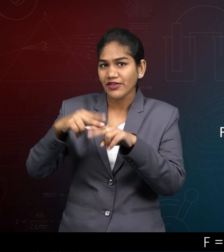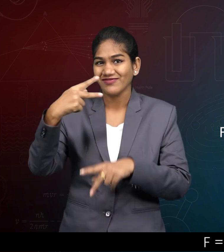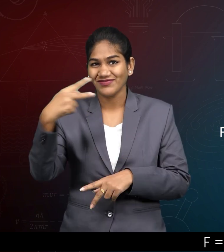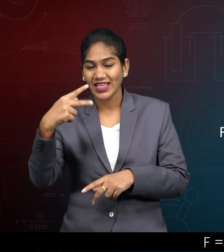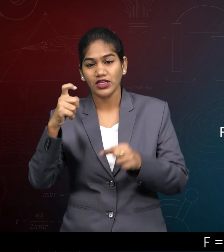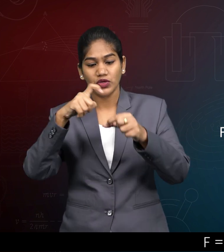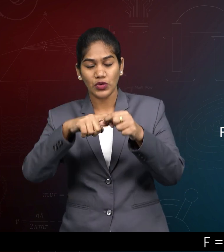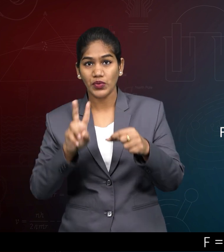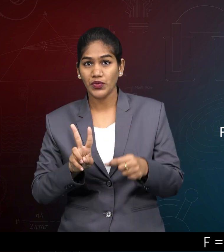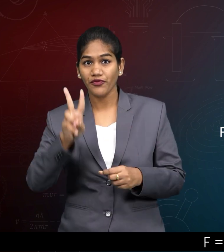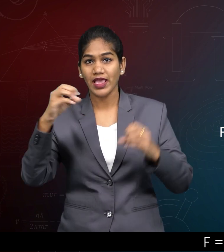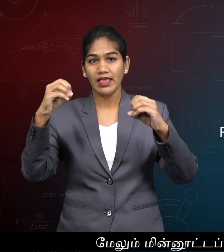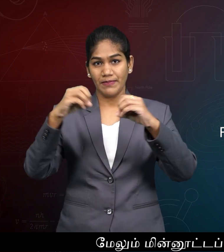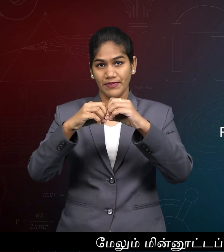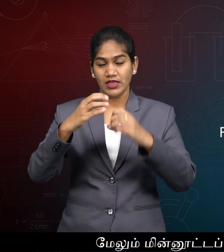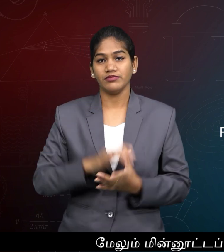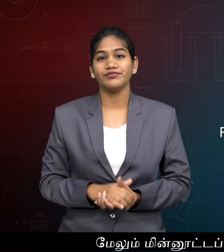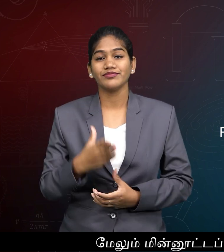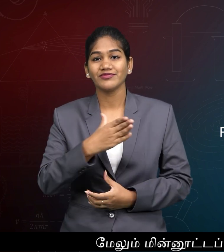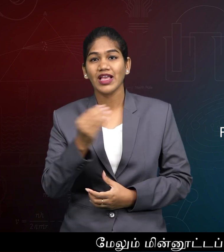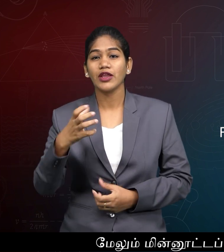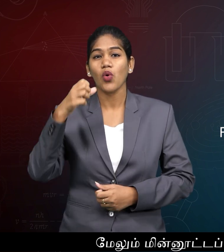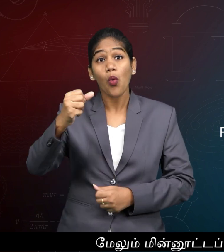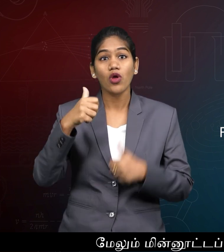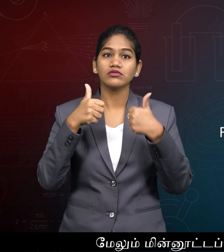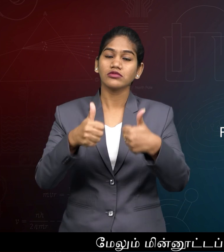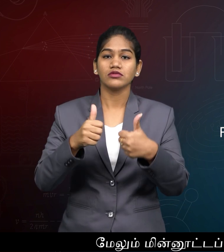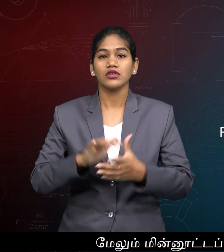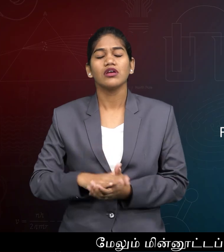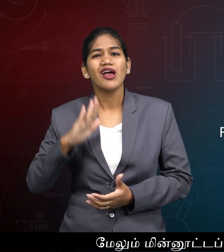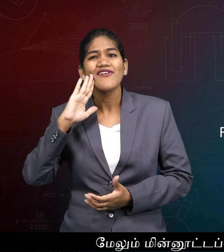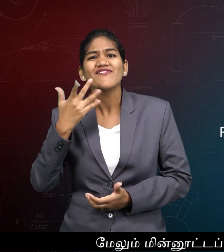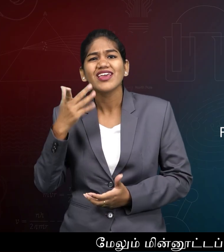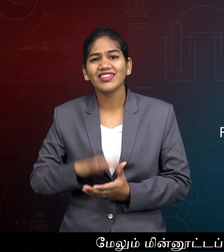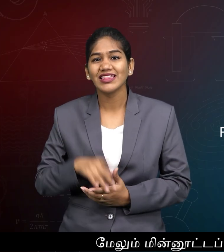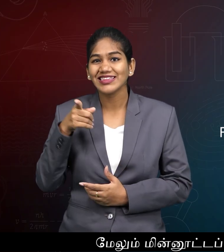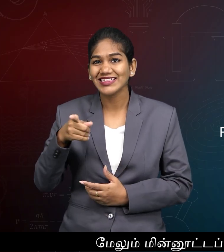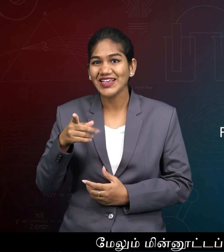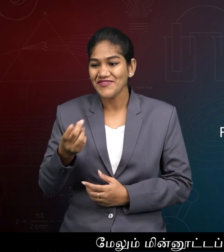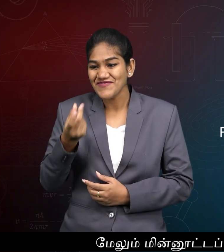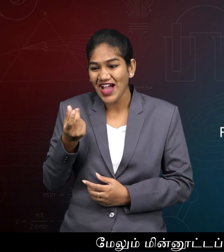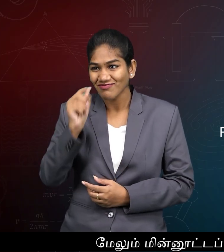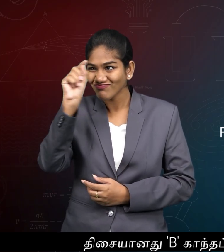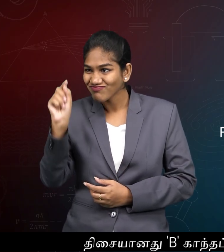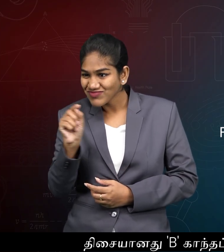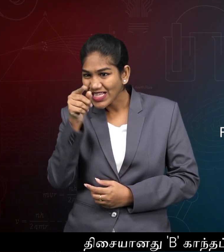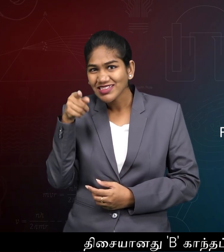QVB ஆகும். மேலும் மின்னூட்டப்பட்ட துகள் v திசைவேகத்தின்